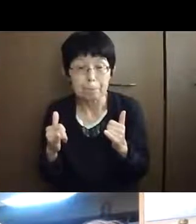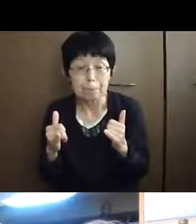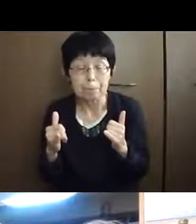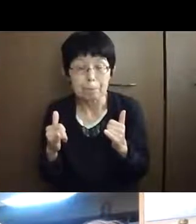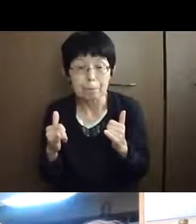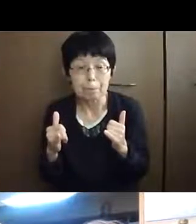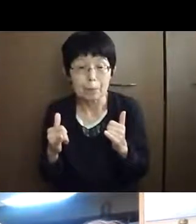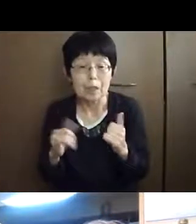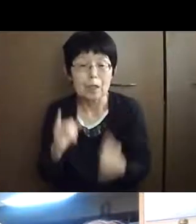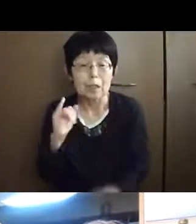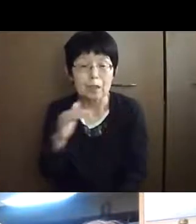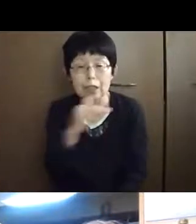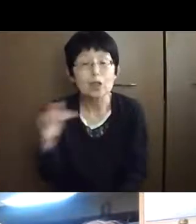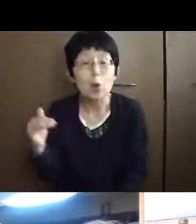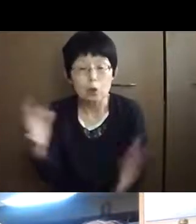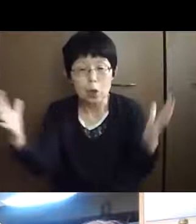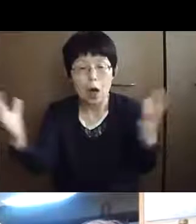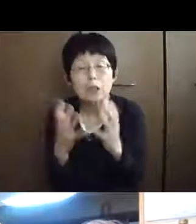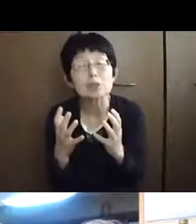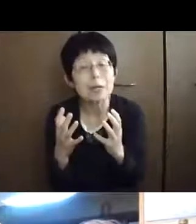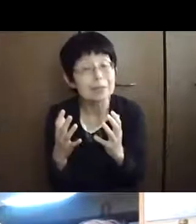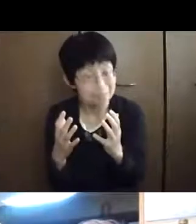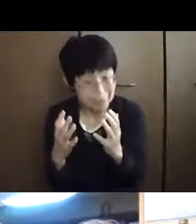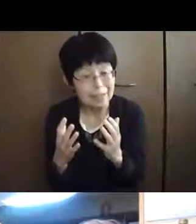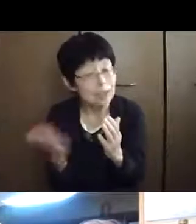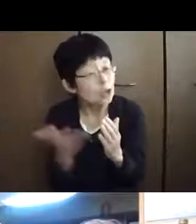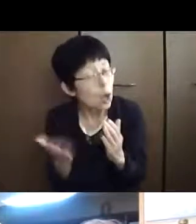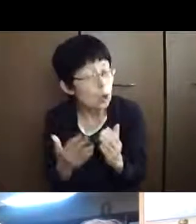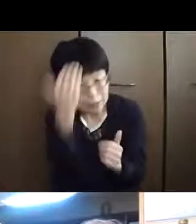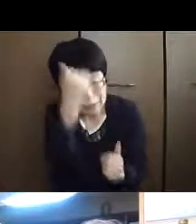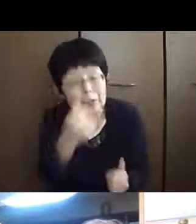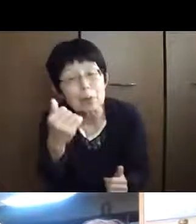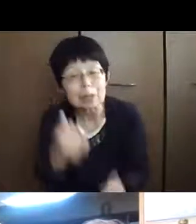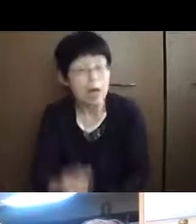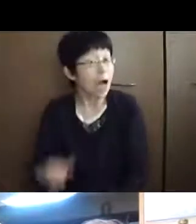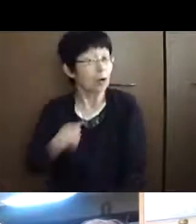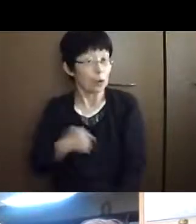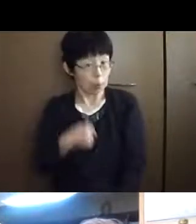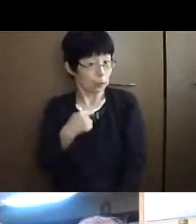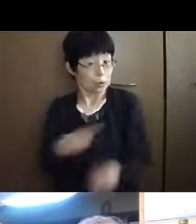囲碁の集まりに誘われ、これはぴったりだと思って始めました